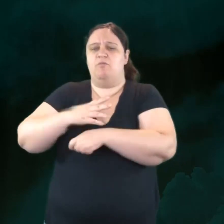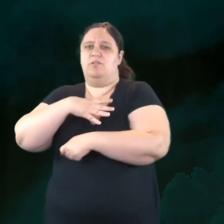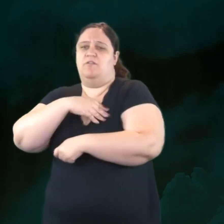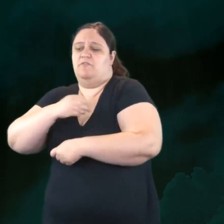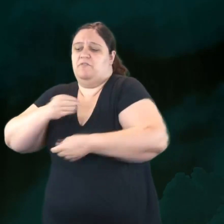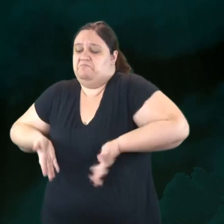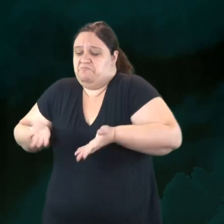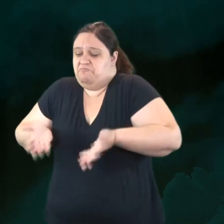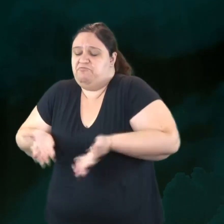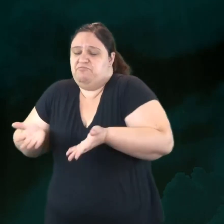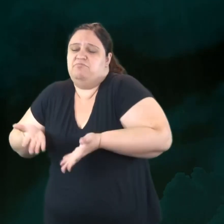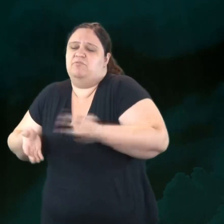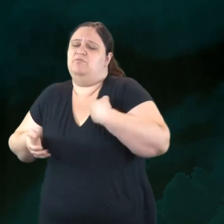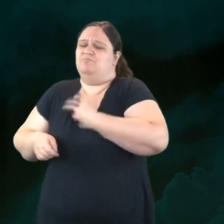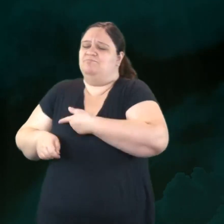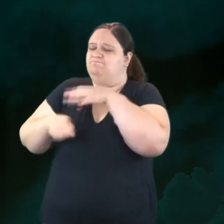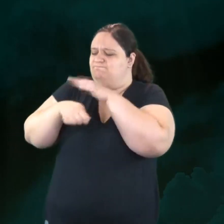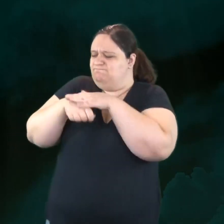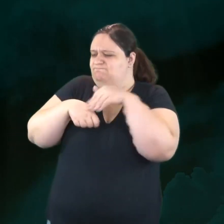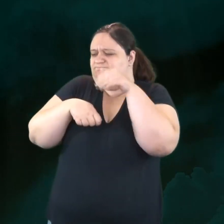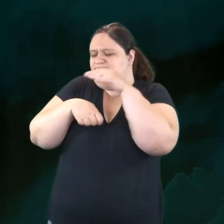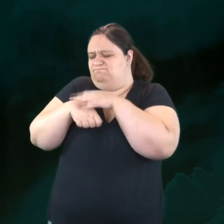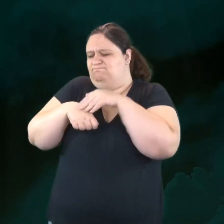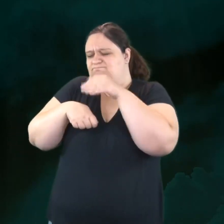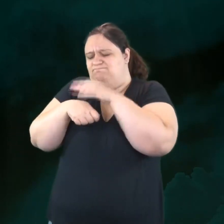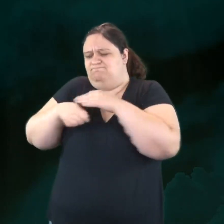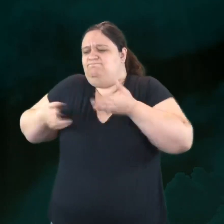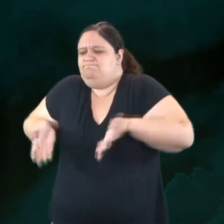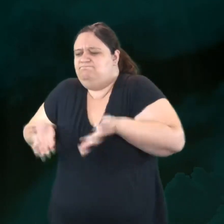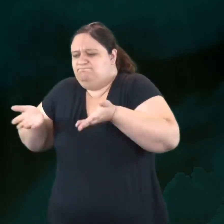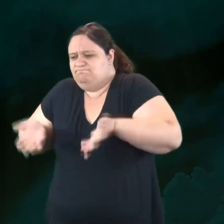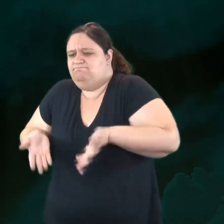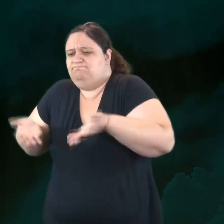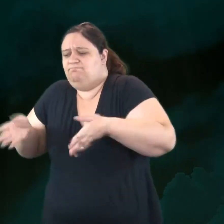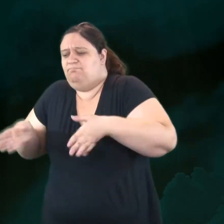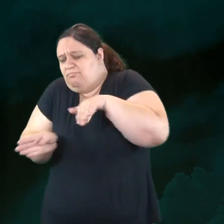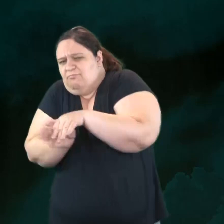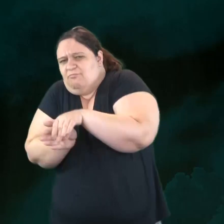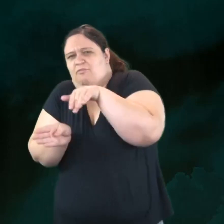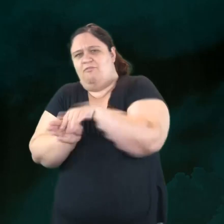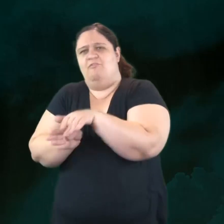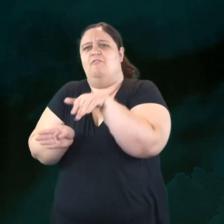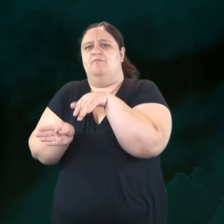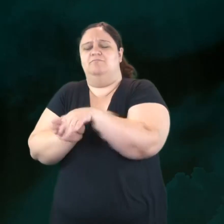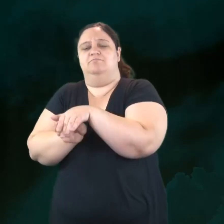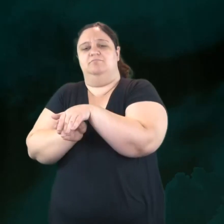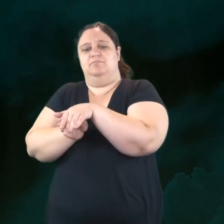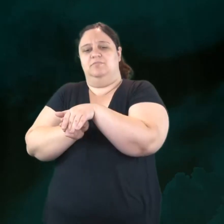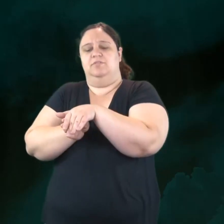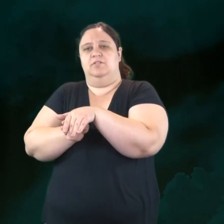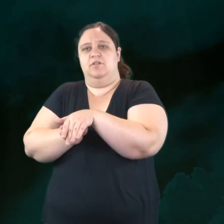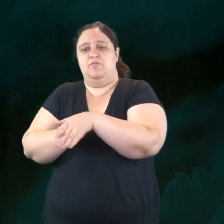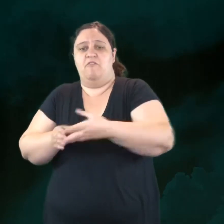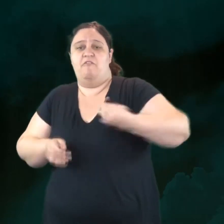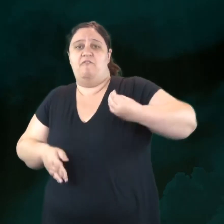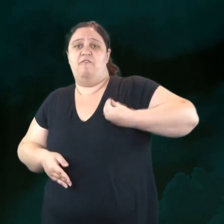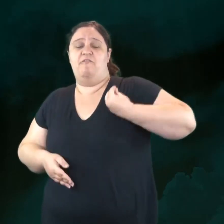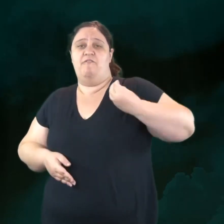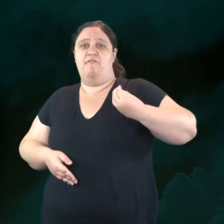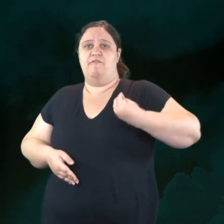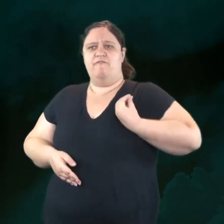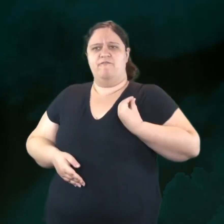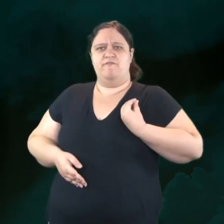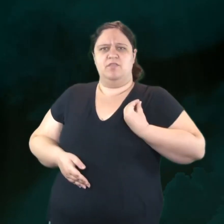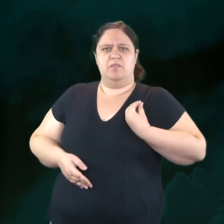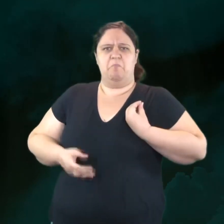exortamos, consolamos, admoestamos, aconselhamos, para viverdes por modo digno